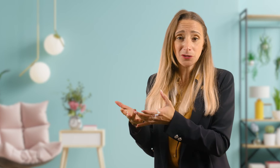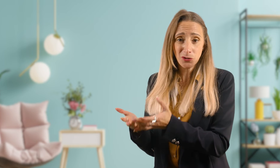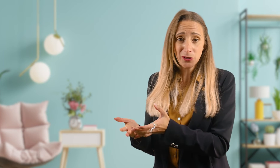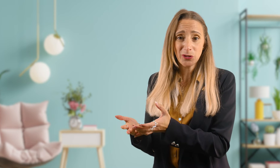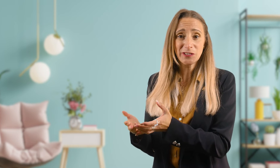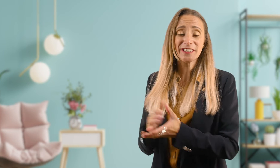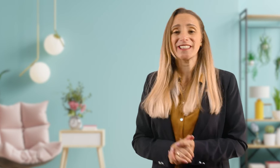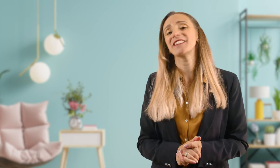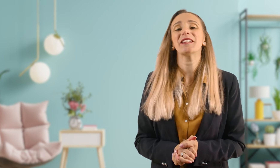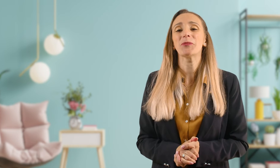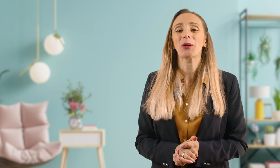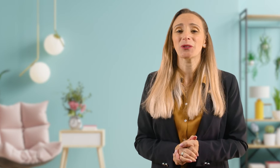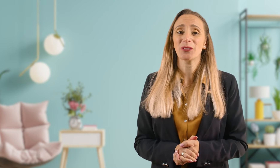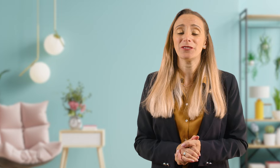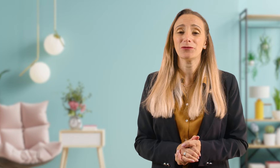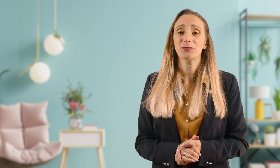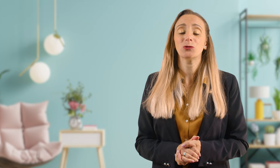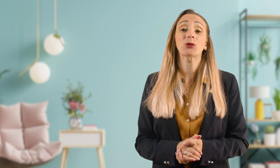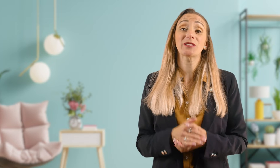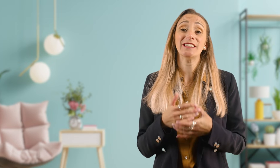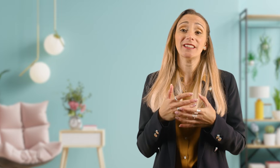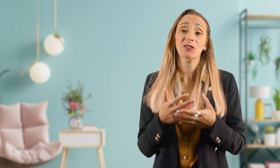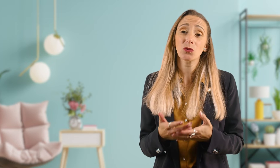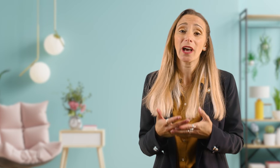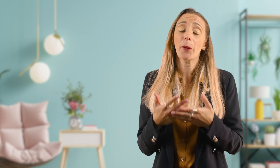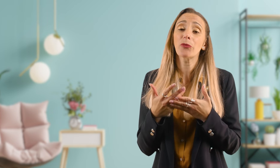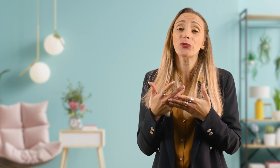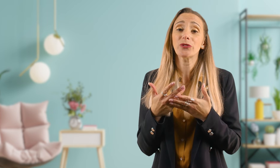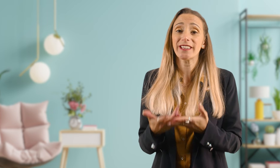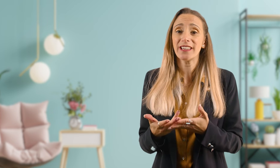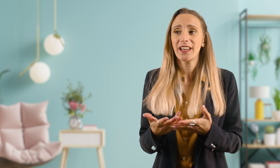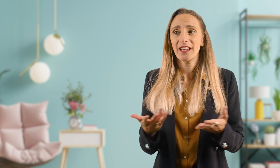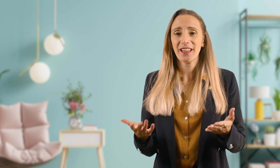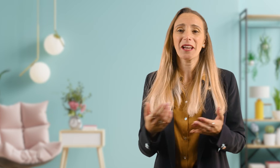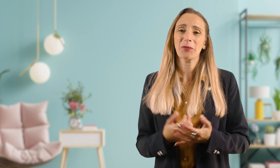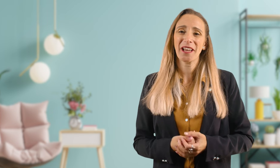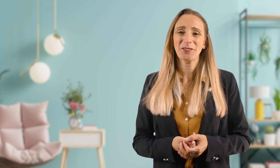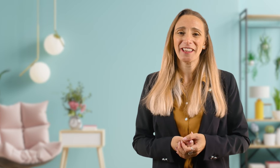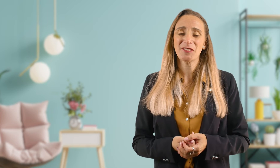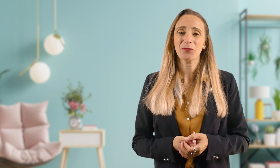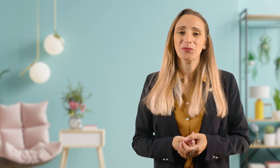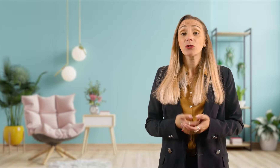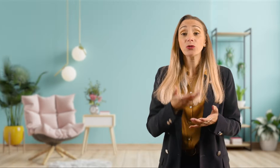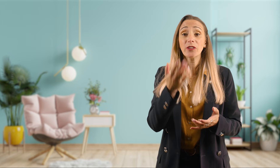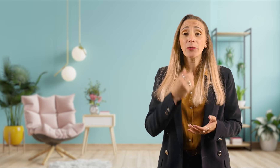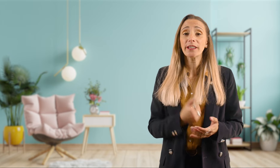sur notre site internet et prendre rendez-vous. Nos conseillers sont là pour vous guider et répondre à vos questions, dont notamment les